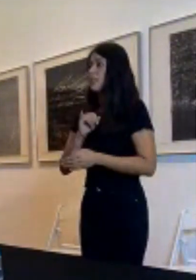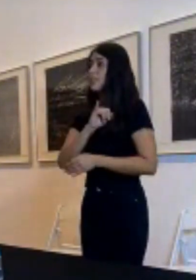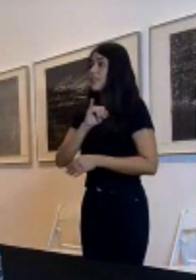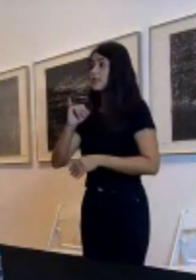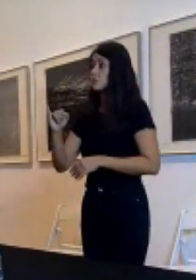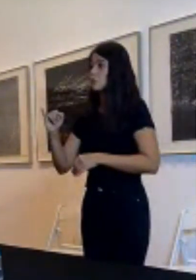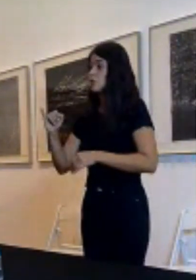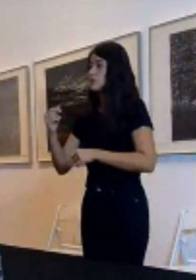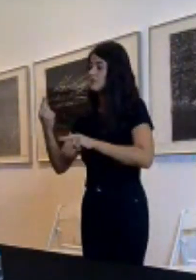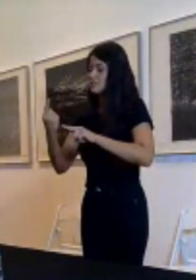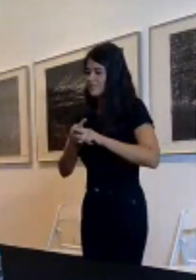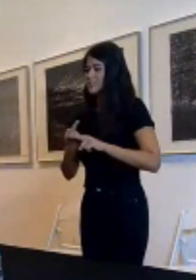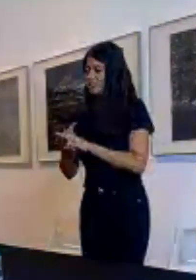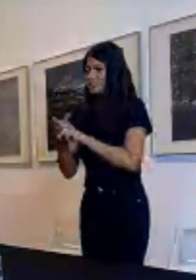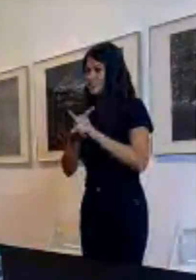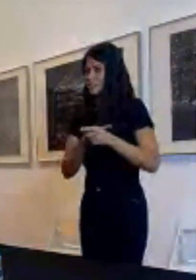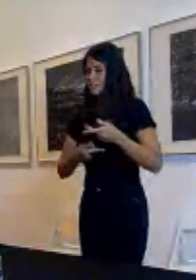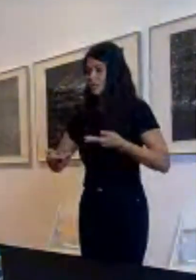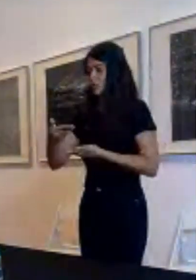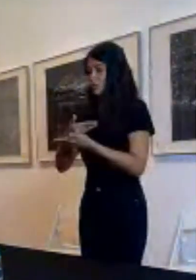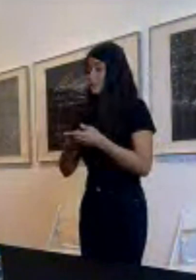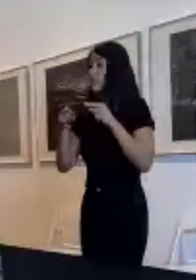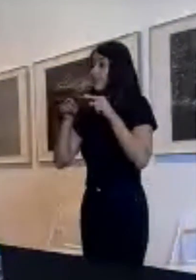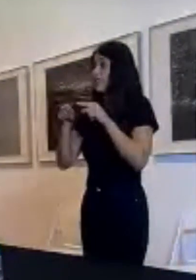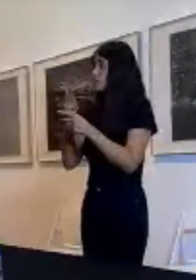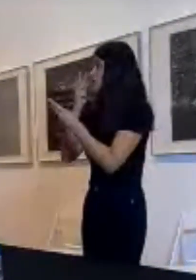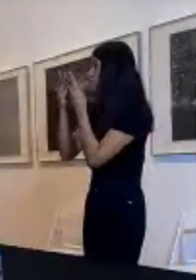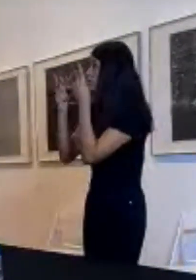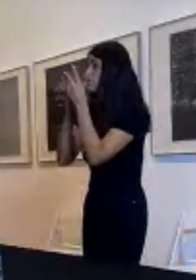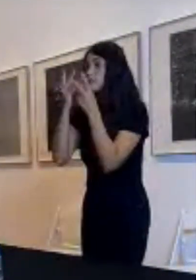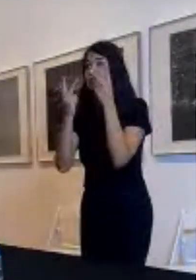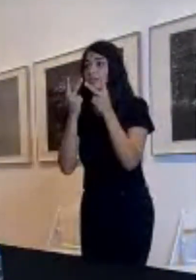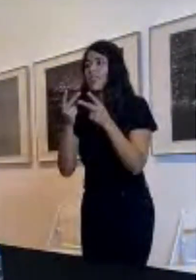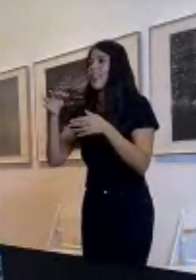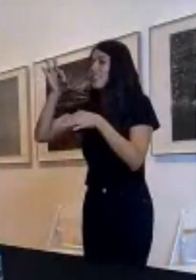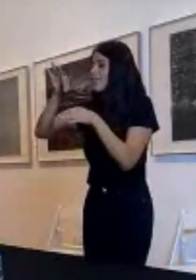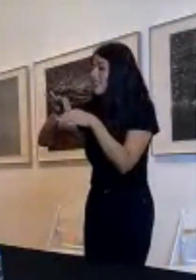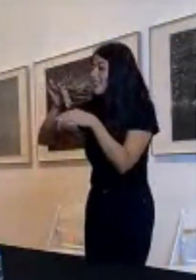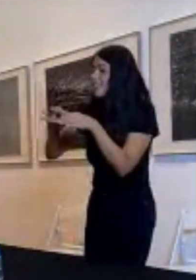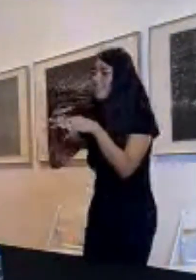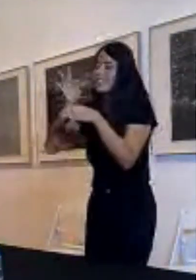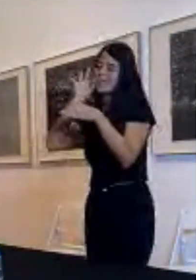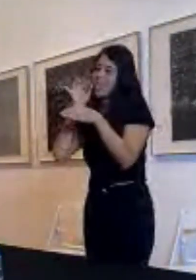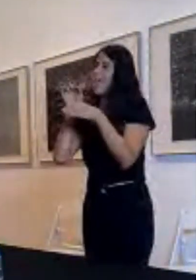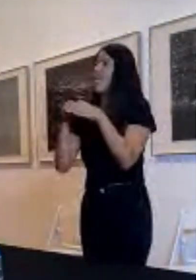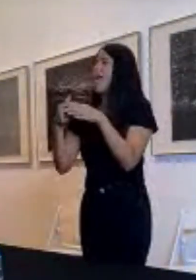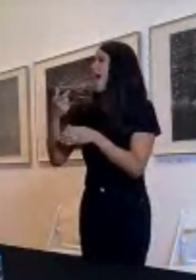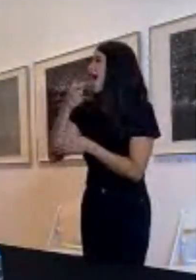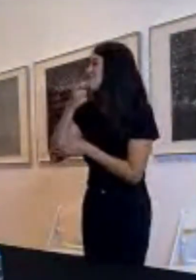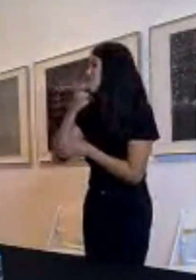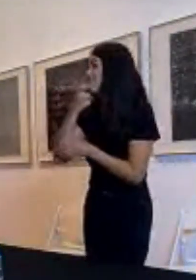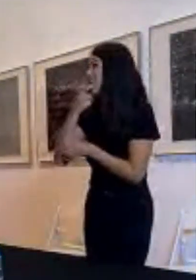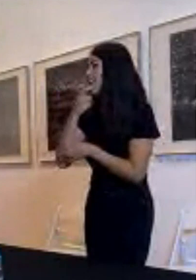dialogan en torno a este acto, en verdad simbólico, del té, del tecito, del cafecito, de la galleta,